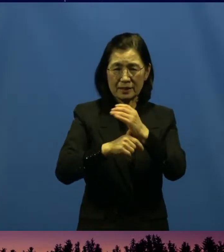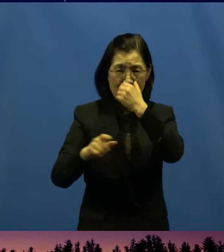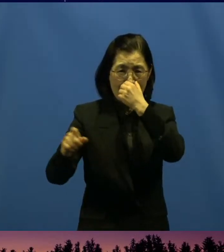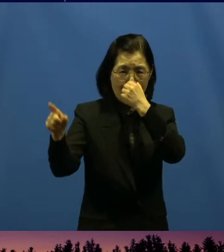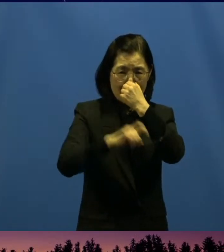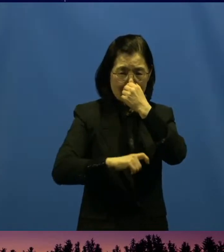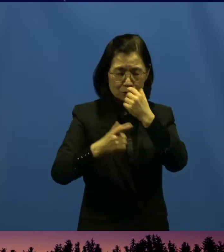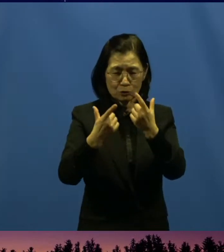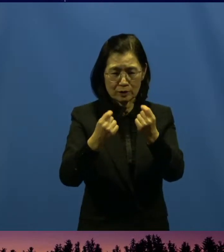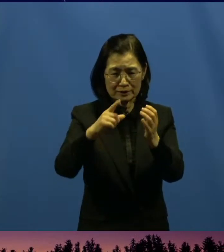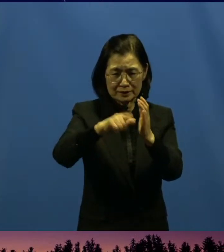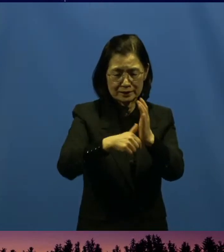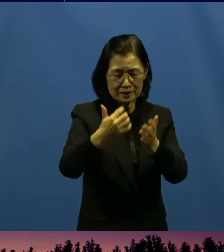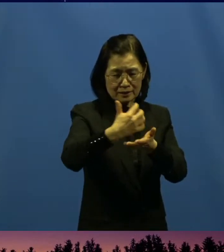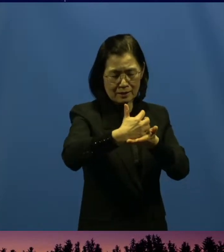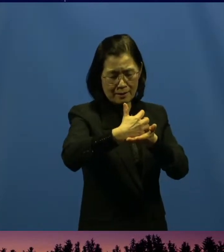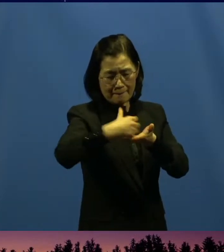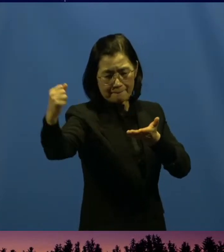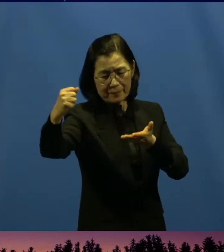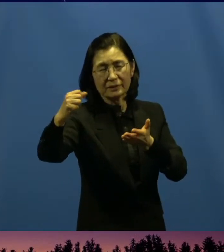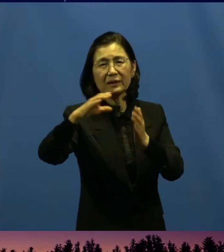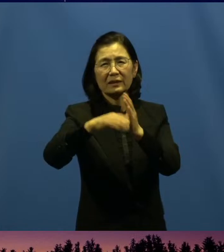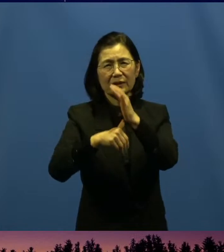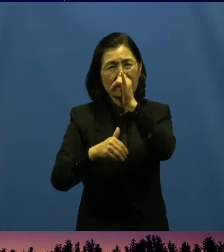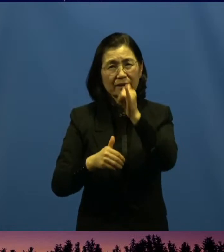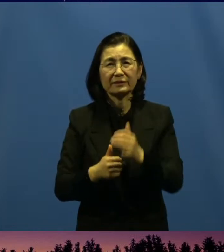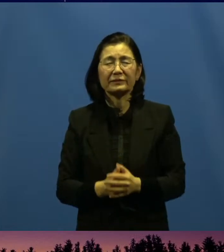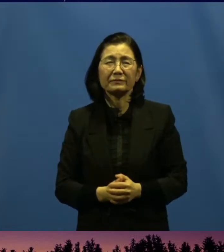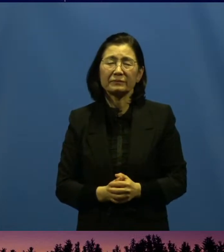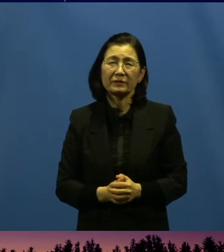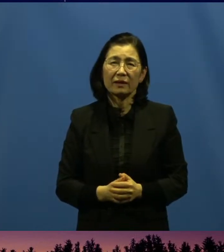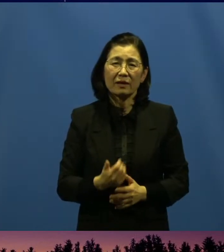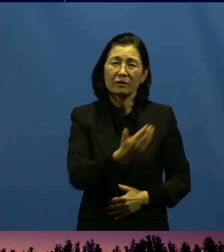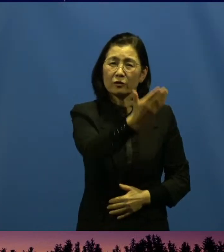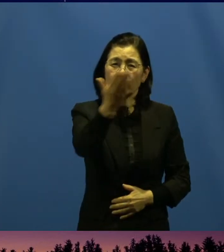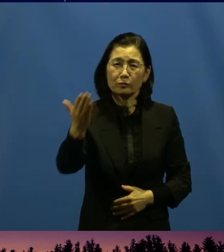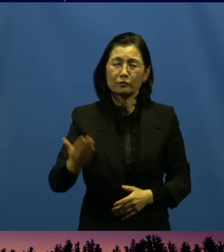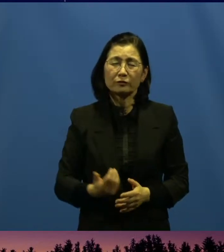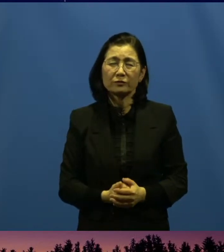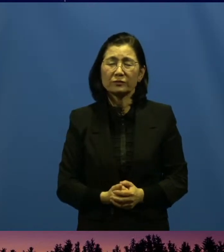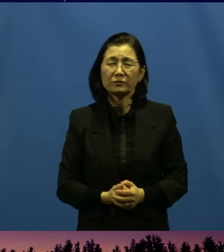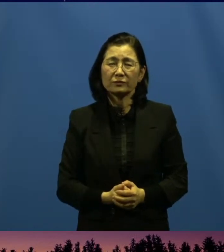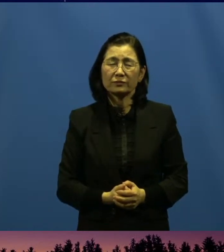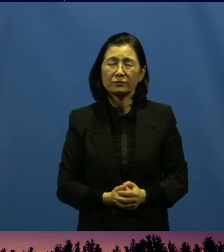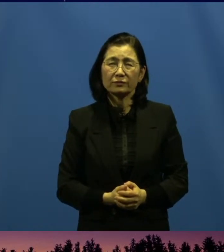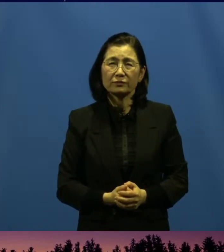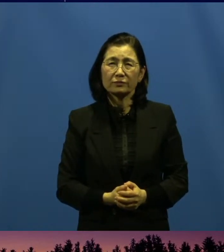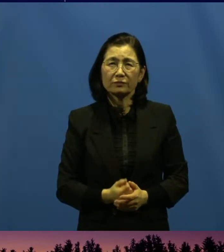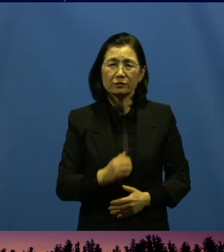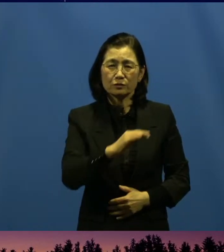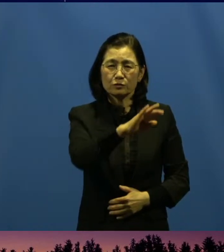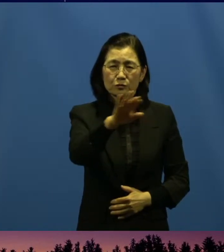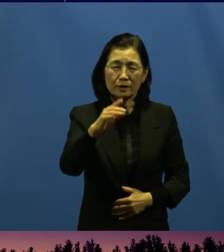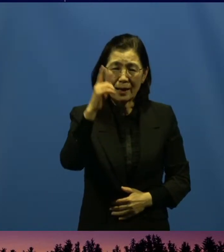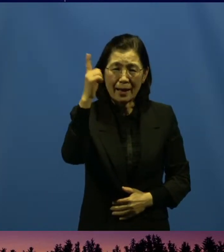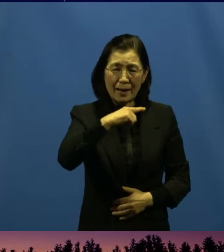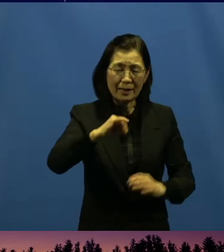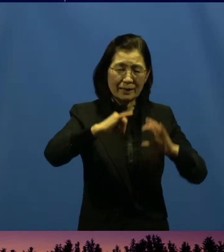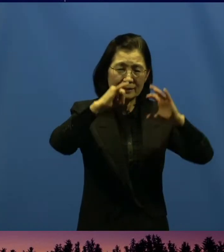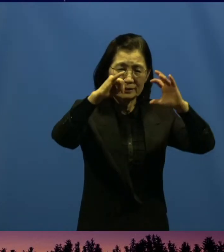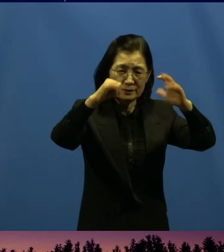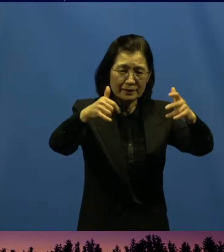빼앗아가는 사람들이 있습니다. 여러분, 우리가 약한 세상 속에서 술